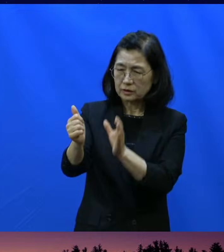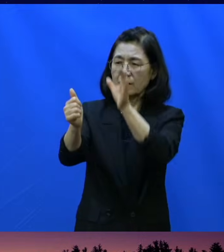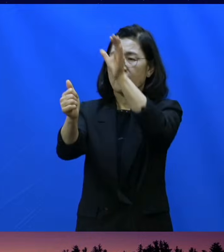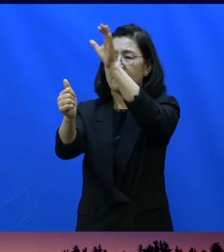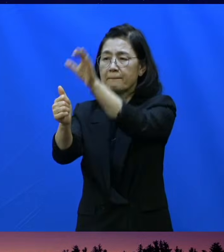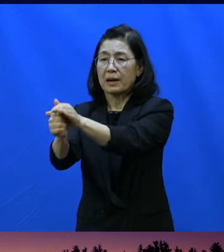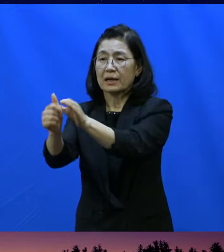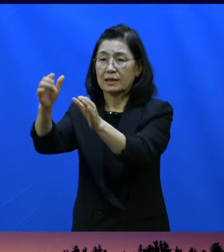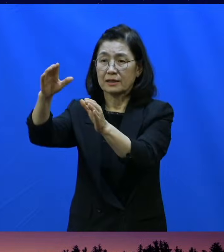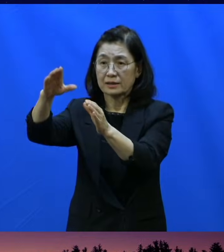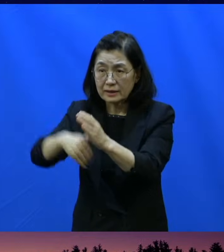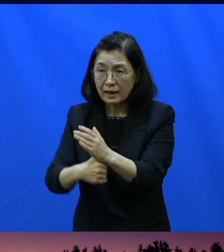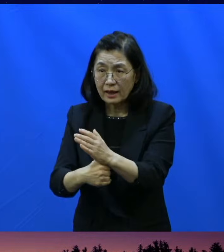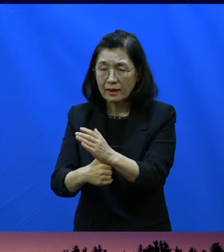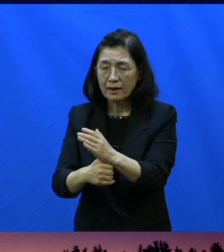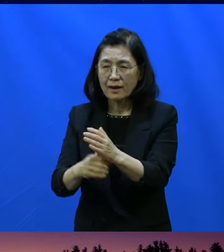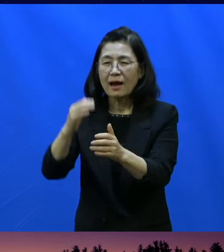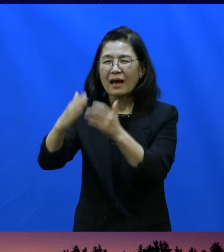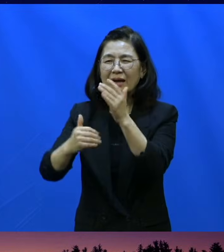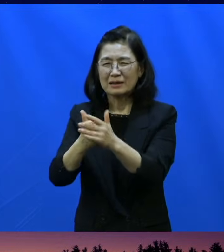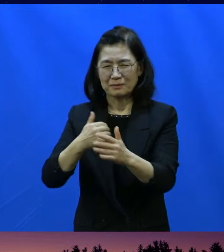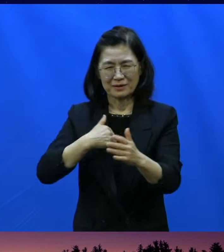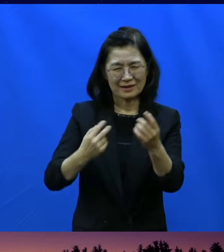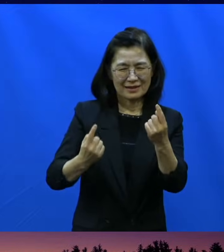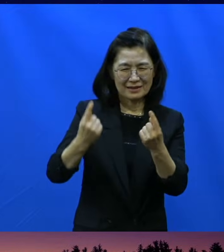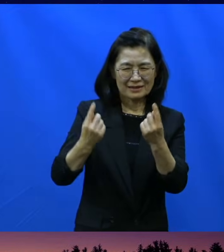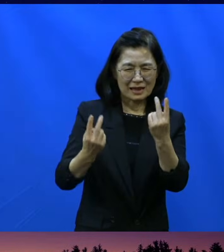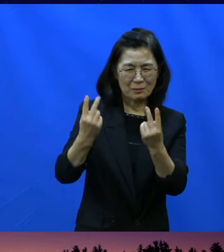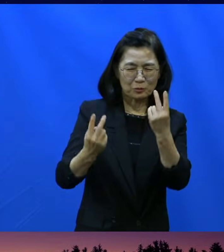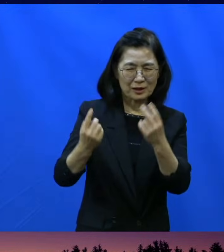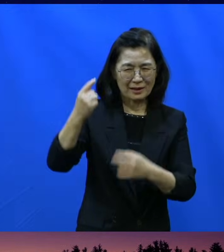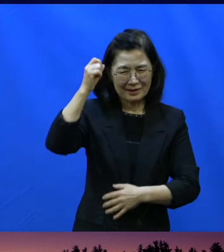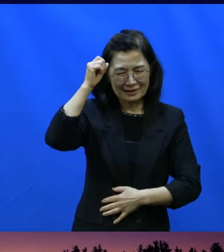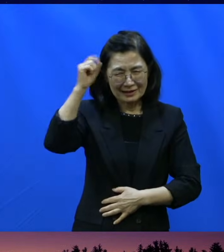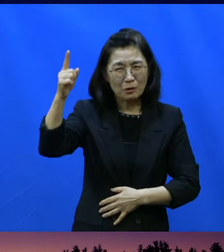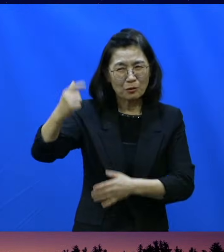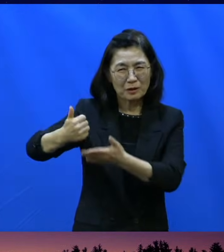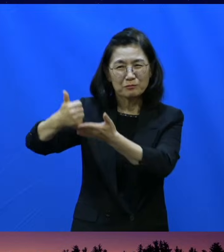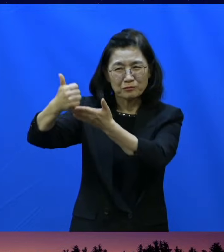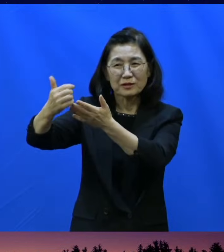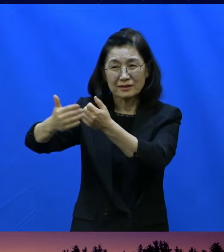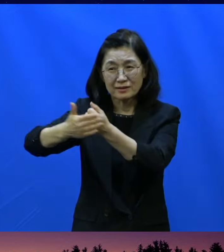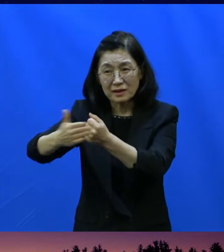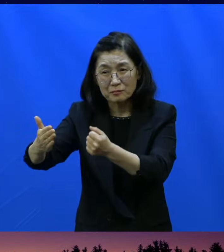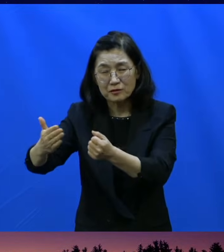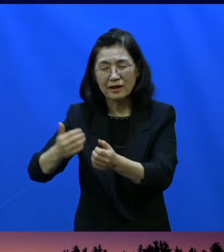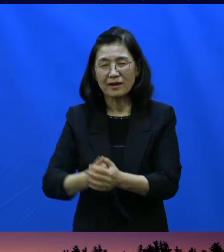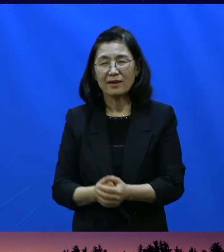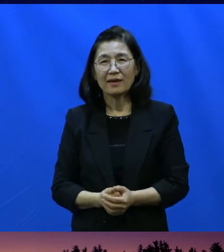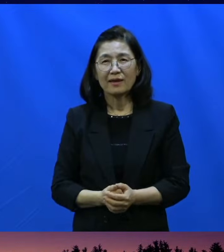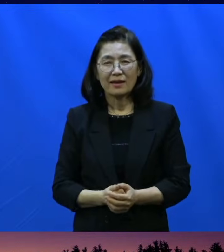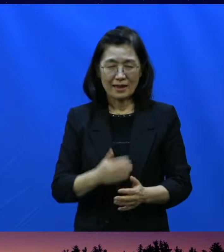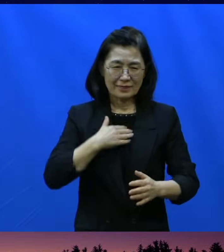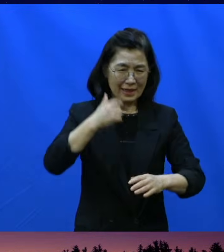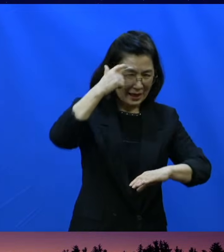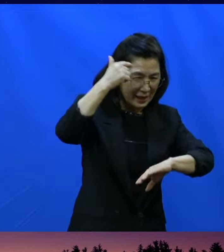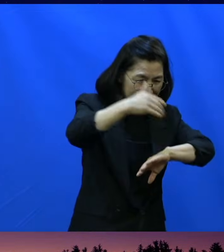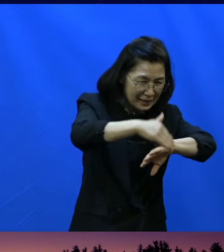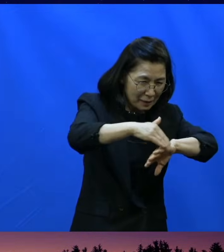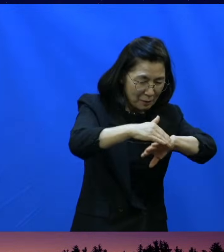하나님은 우리보다 훨씬 더 탁월하신 분이기 때문에 우리가 계산하고 생각하고 계획했던 것보다 더 놀라운